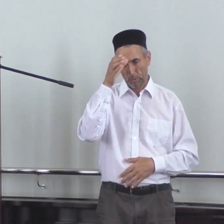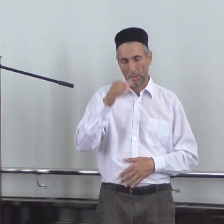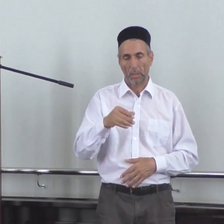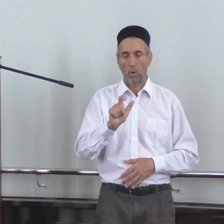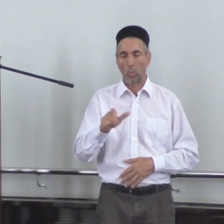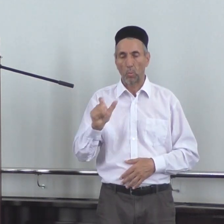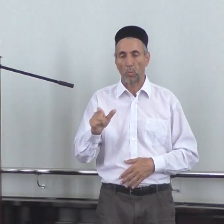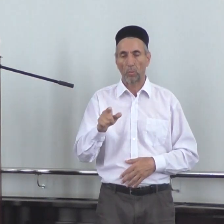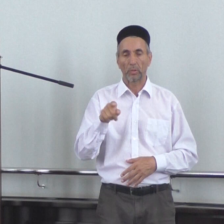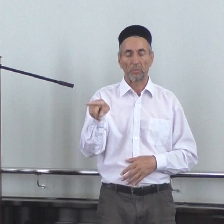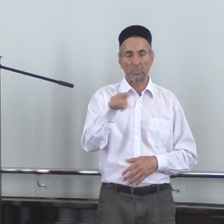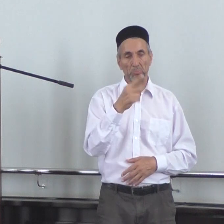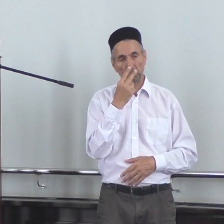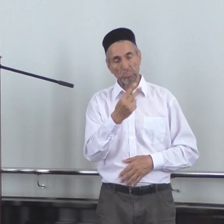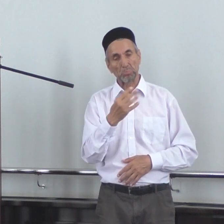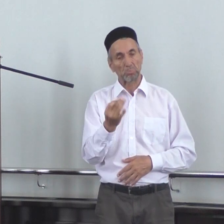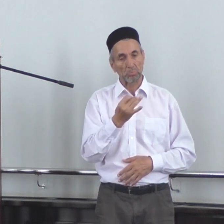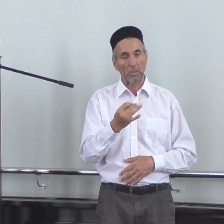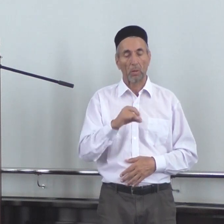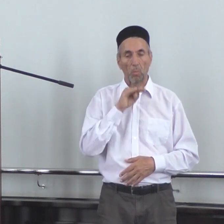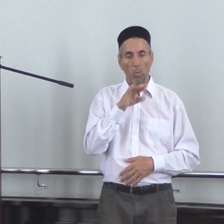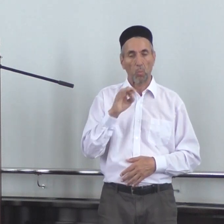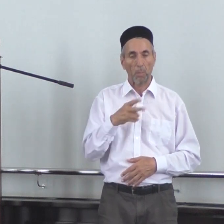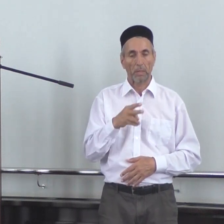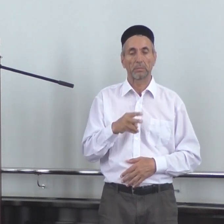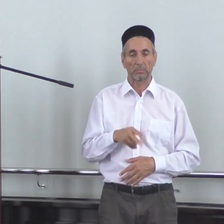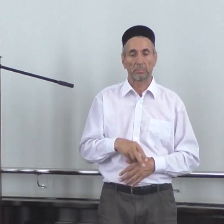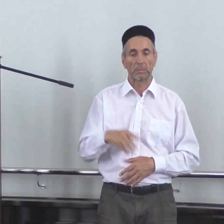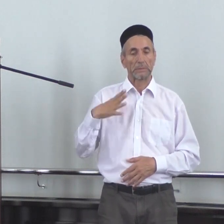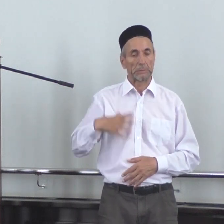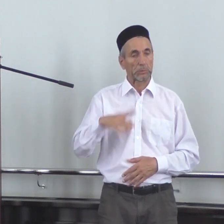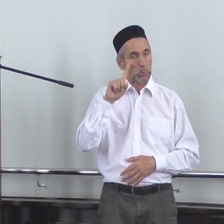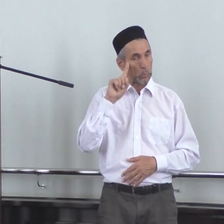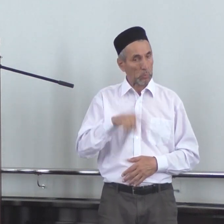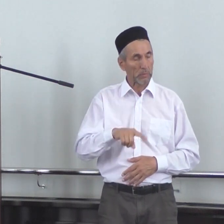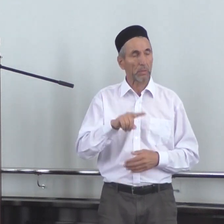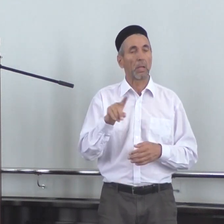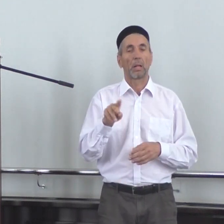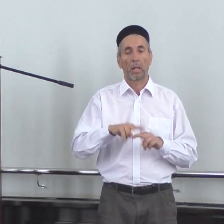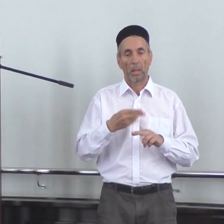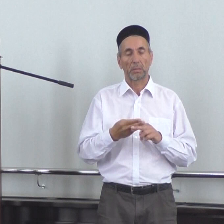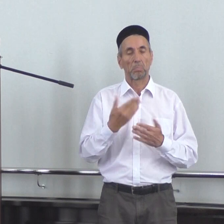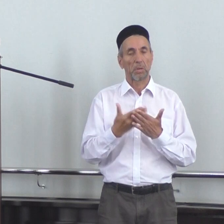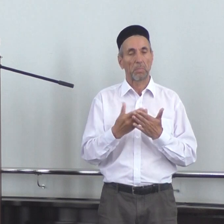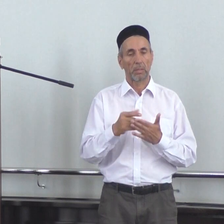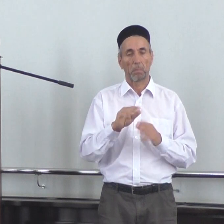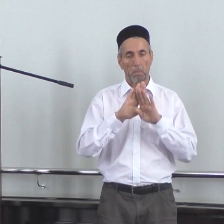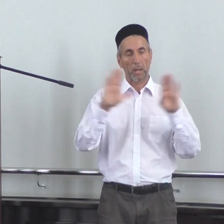Әгәр дә Расулебез дуа кылып, «Я Раббым, карале, мине мисыл иткәннәр, мин канга